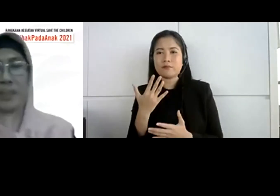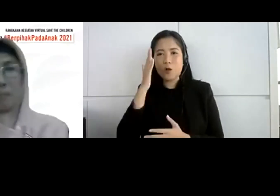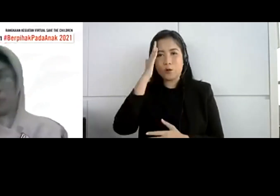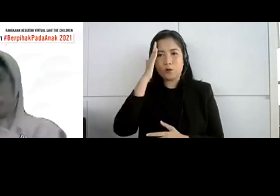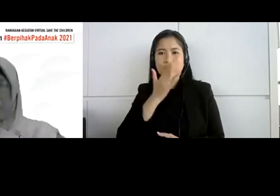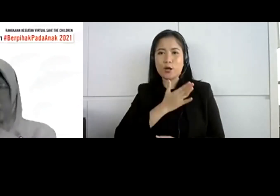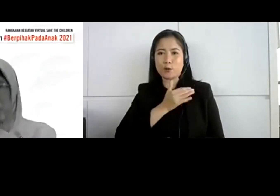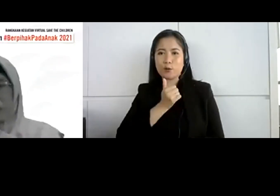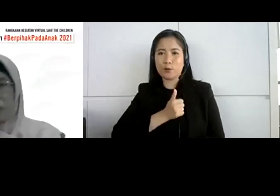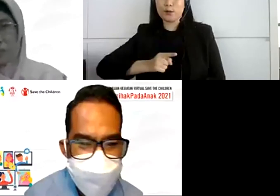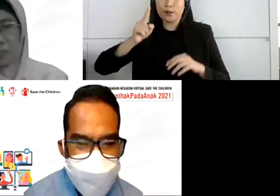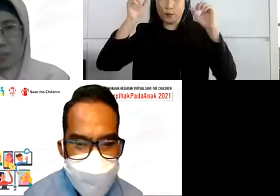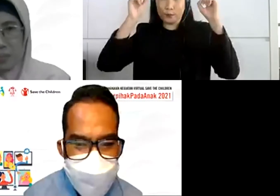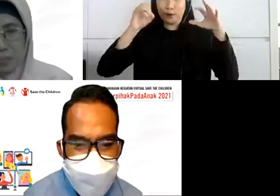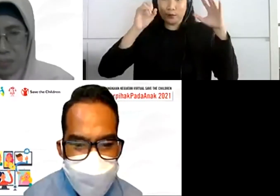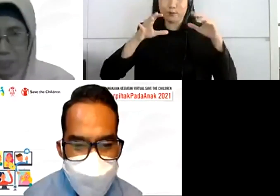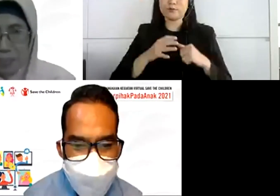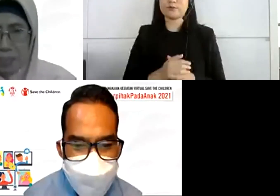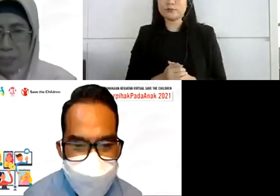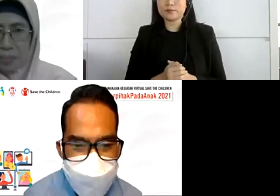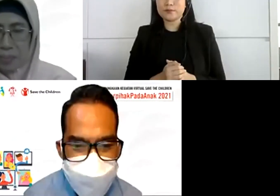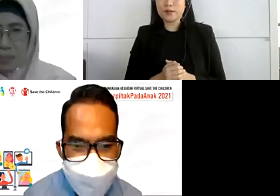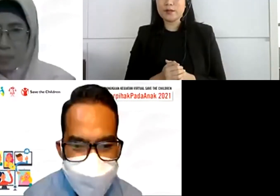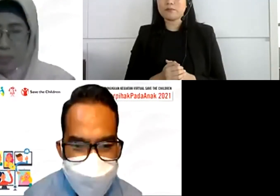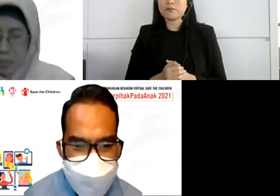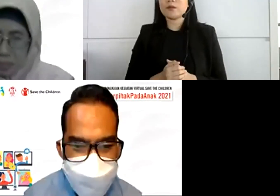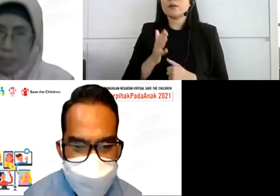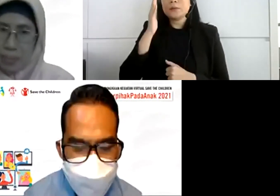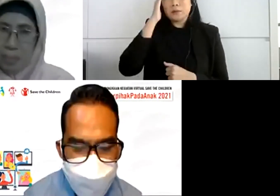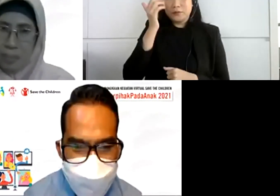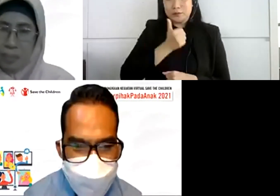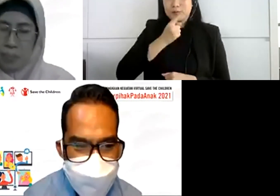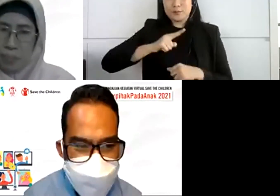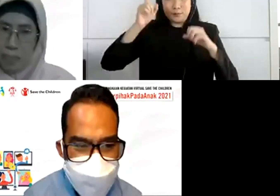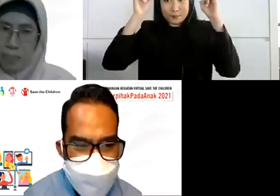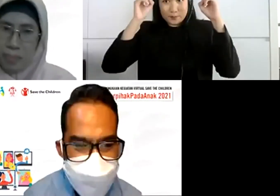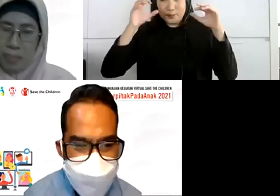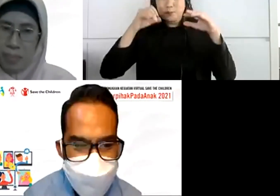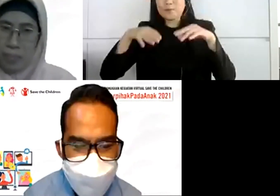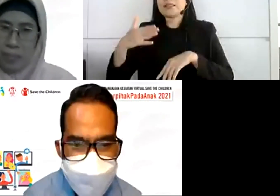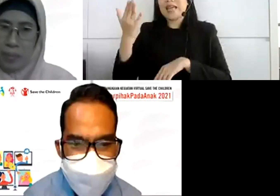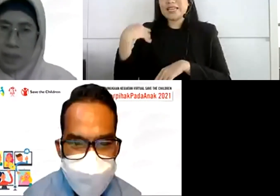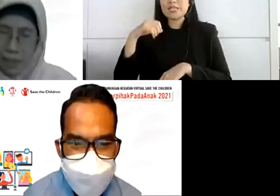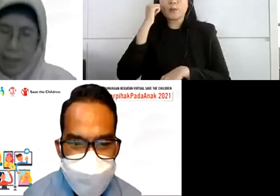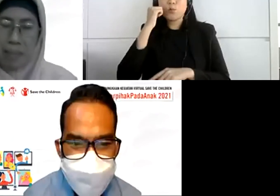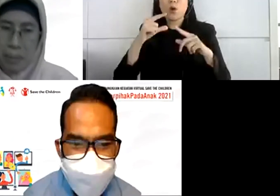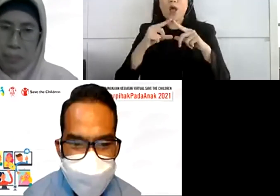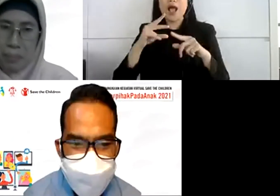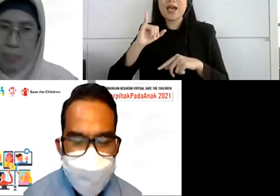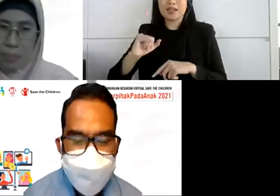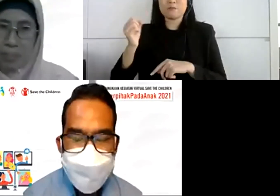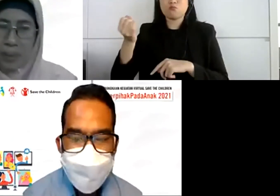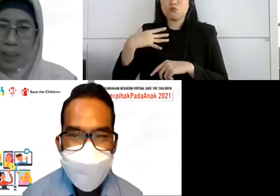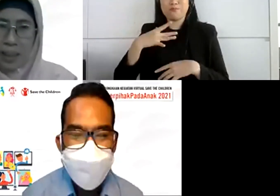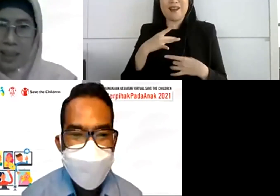wabarakatuh. Waalaikumsalam warahmatullahi wabarakatuh. Ibu Ari, menarik apa yang disampaikan tadi oleh Ibu Ari ya di SD Oelmasi. Kita juga tadi sudah